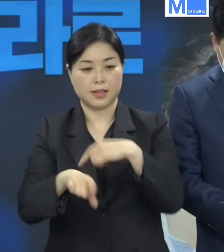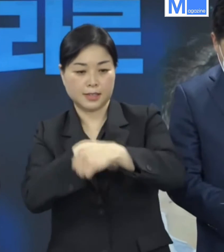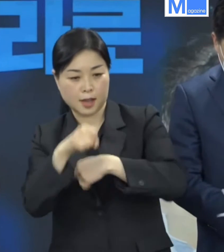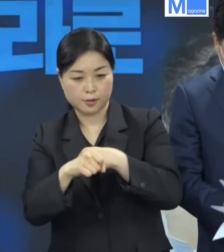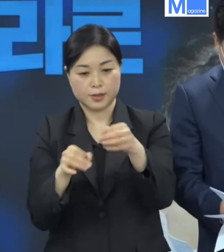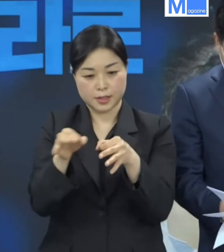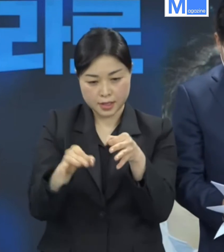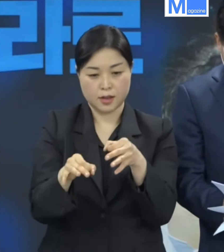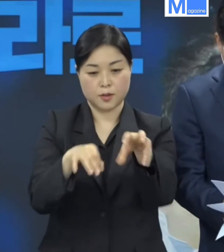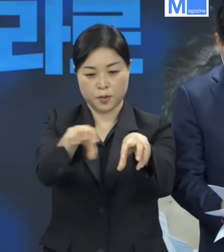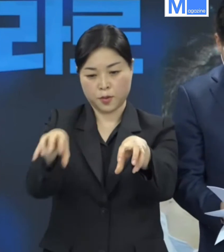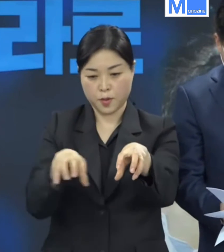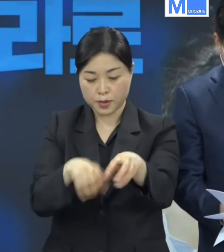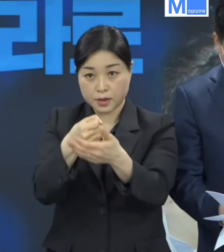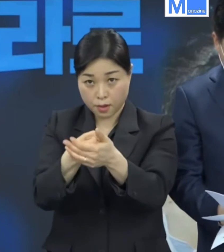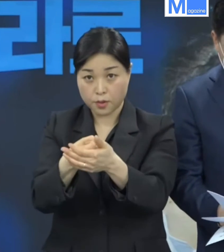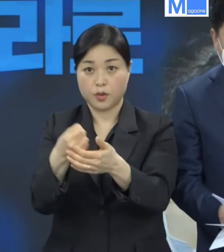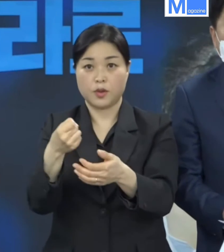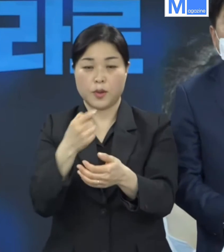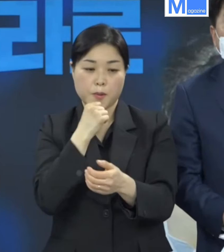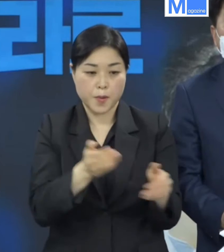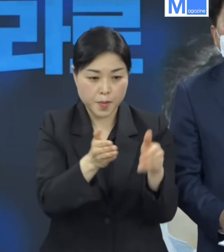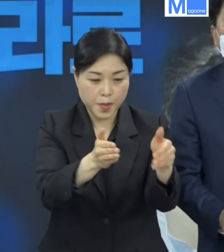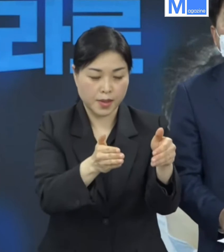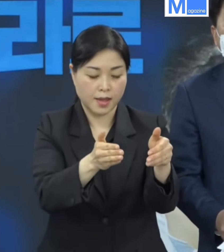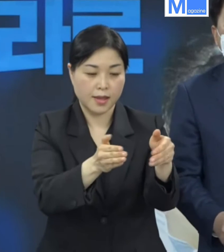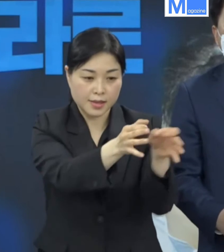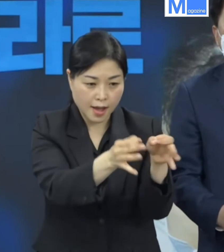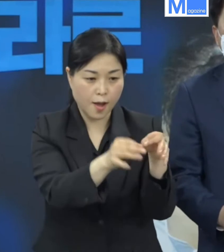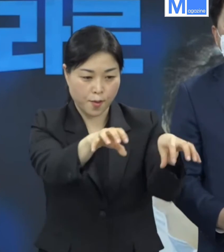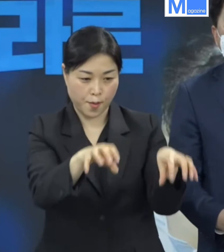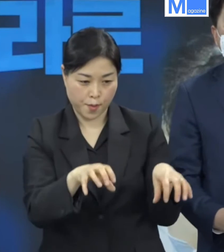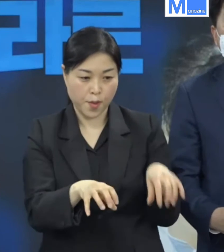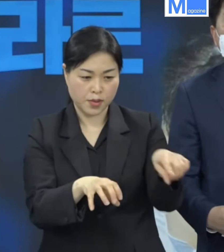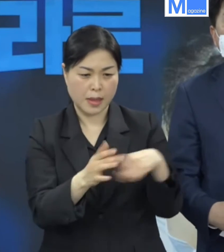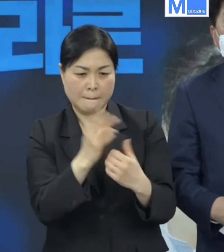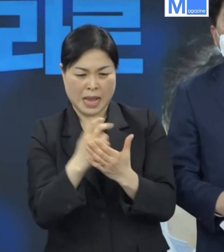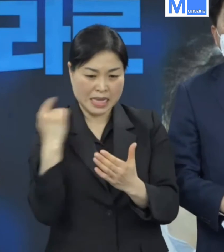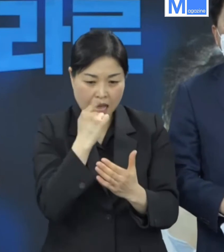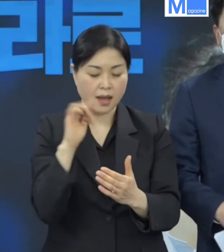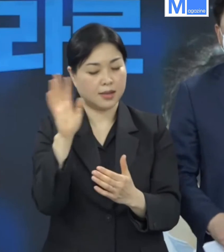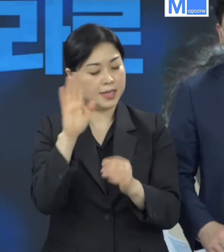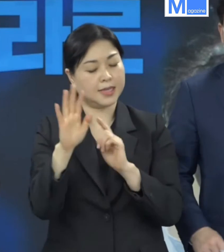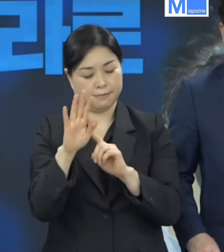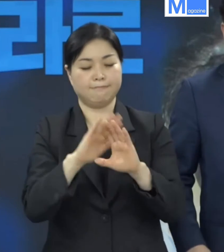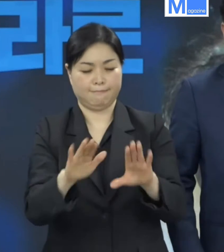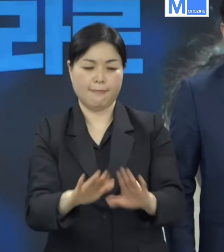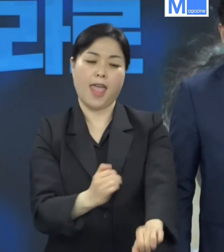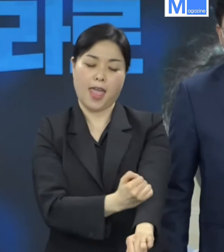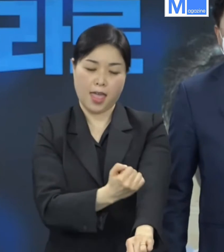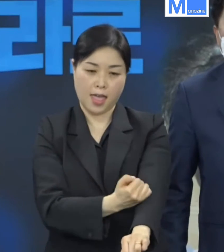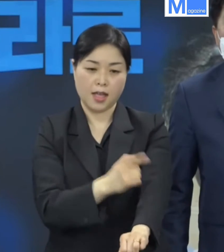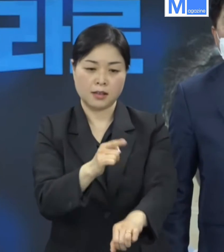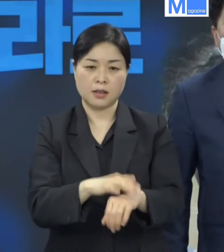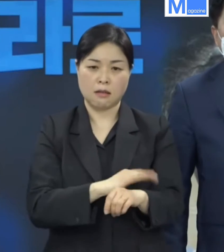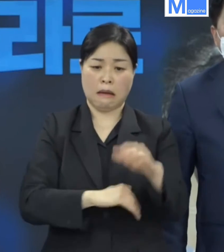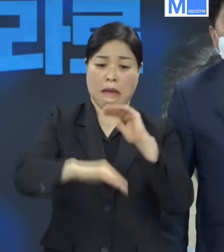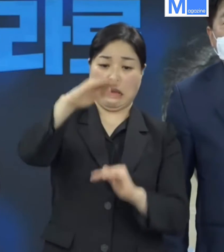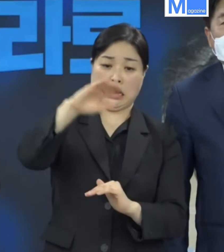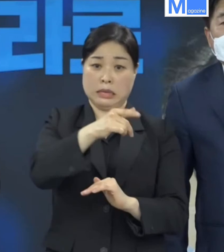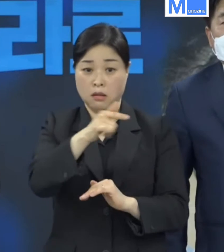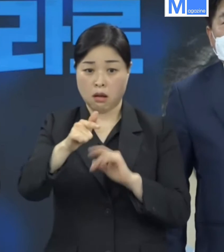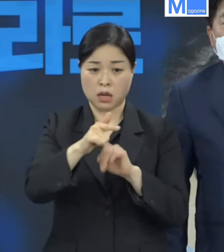구역을 지정하고 골목형 상점가 지정 기준을 완화하겠습니다. 그래서 불합리하고 미흡한